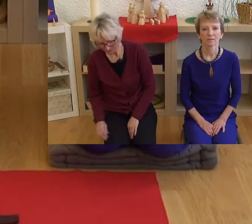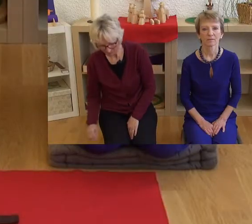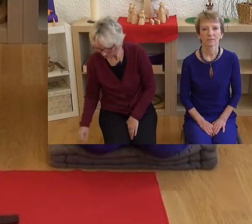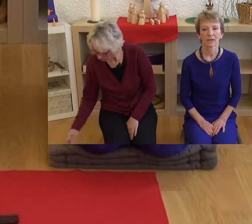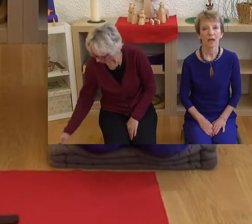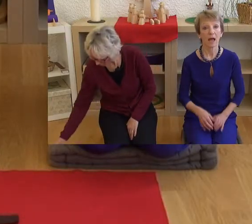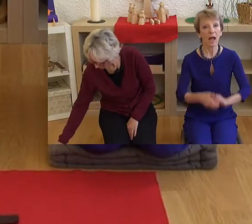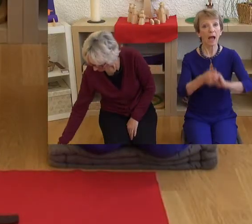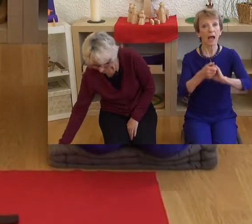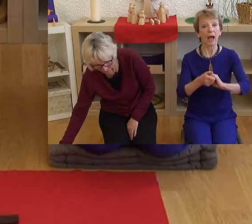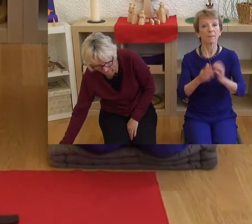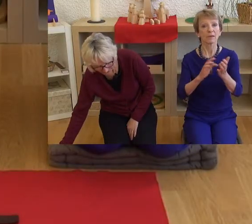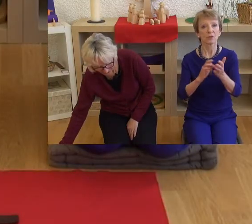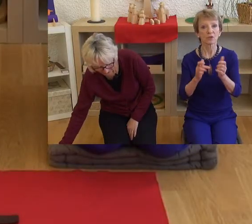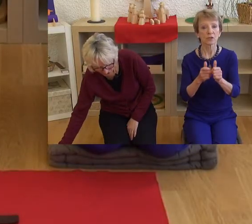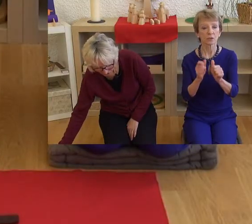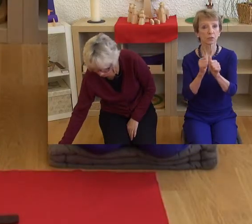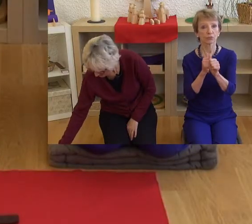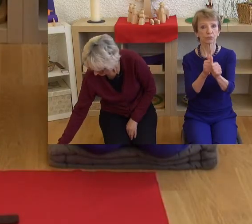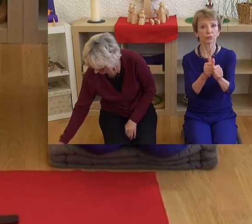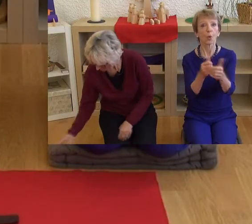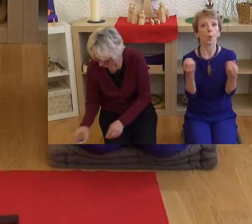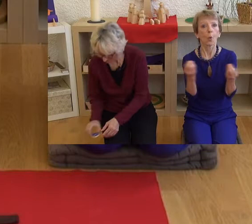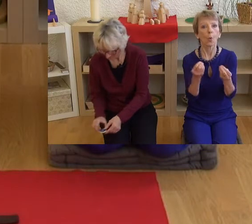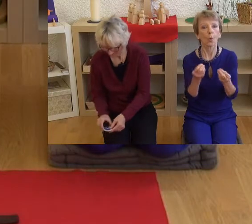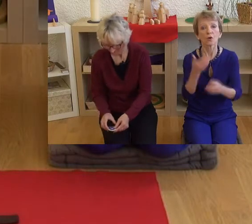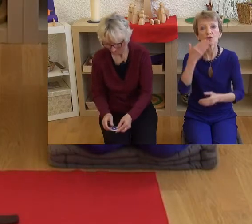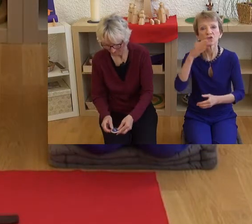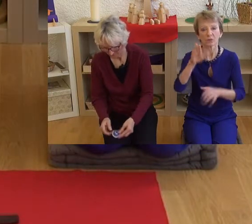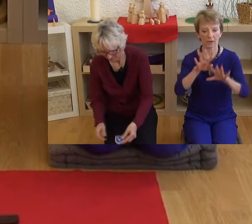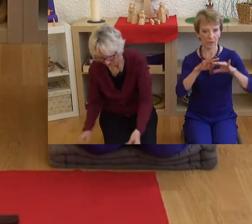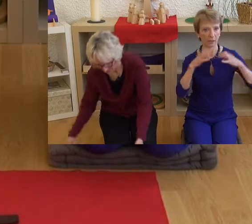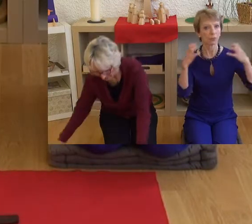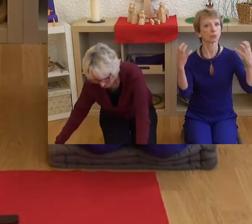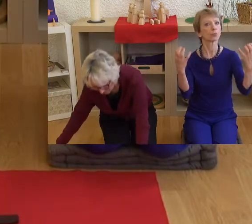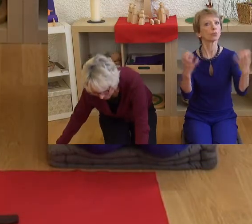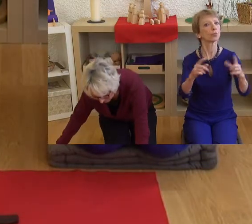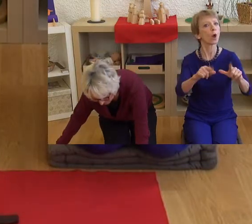Les disciples se trouvaient réunis à Jérusalem.